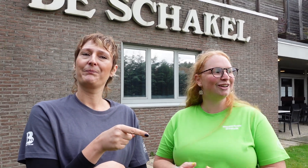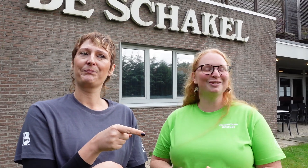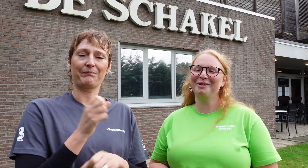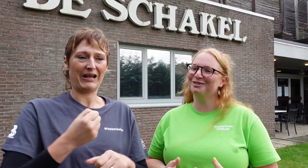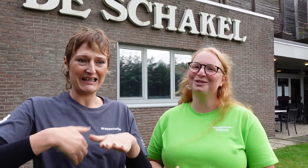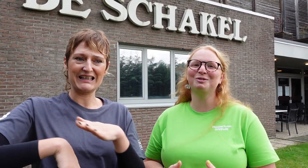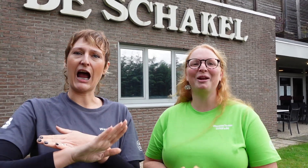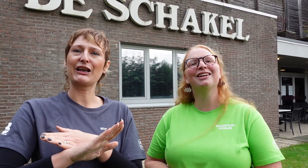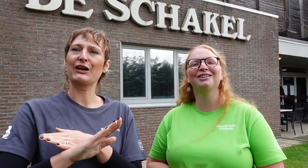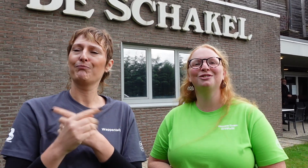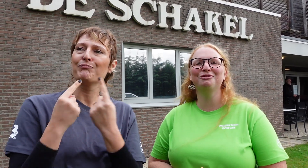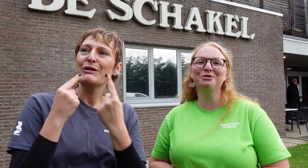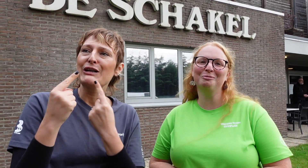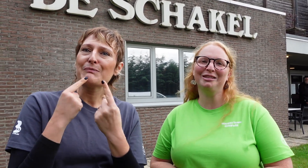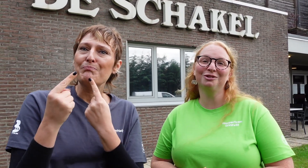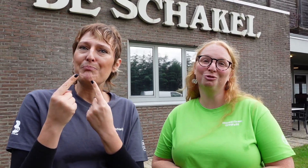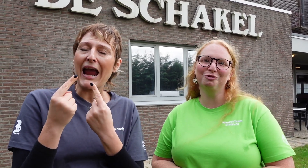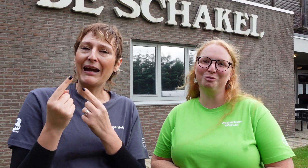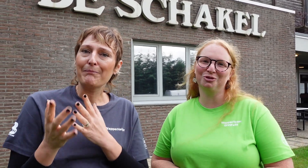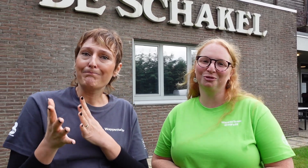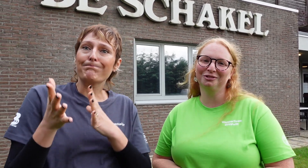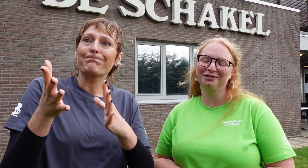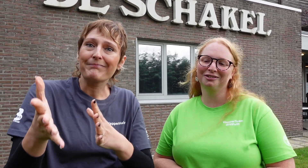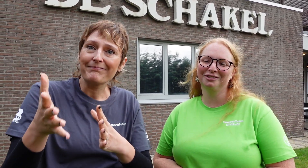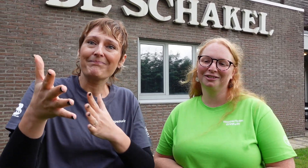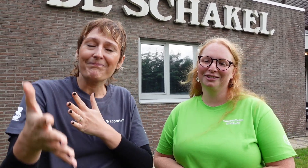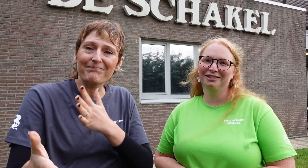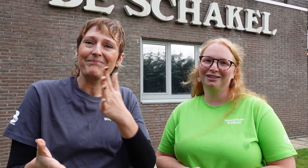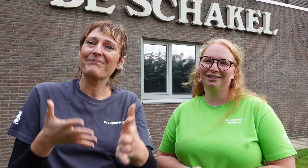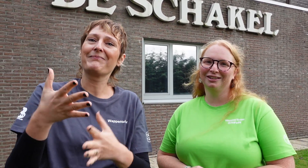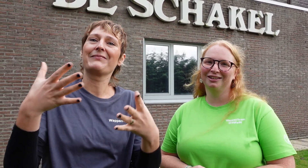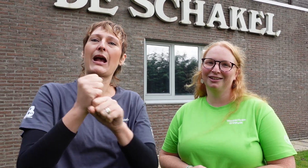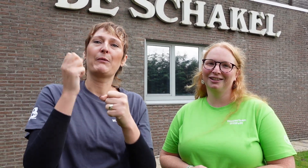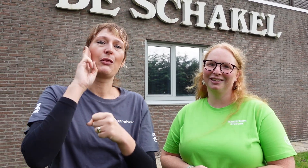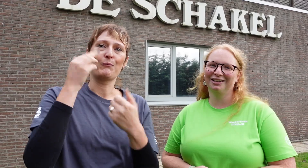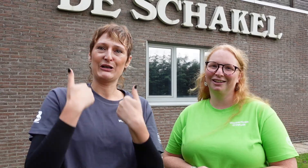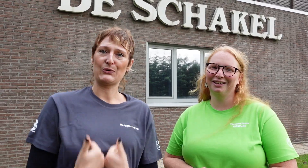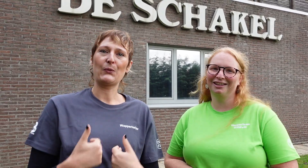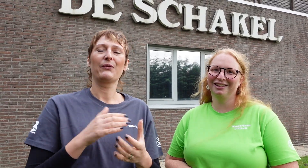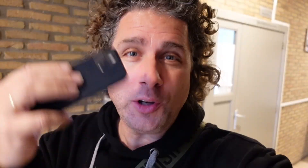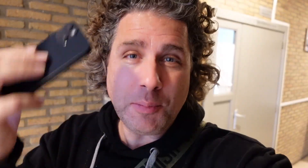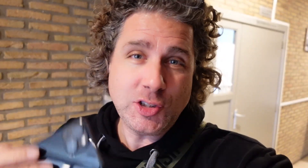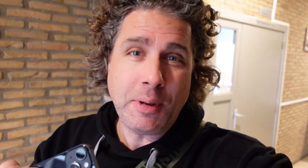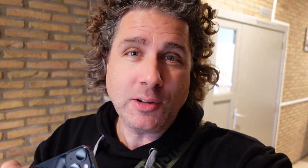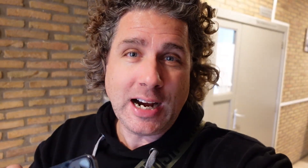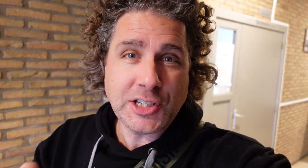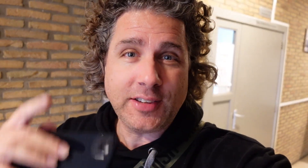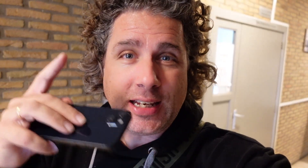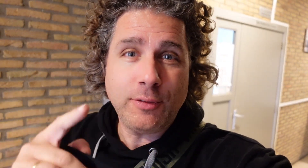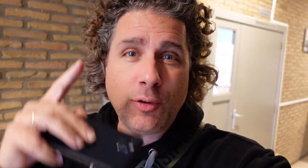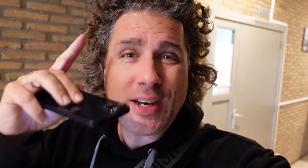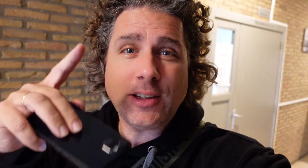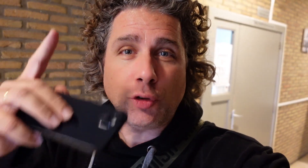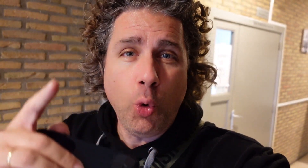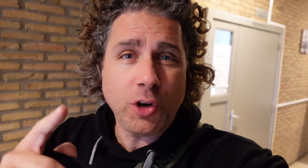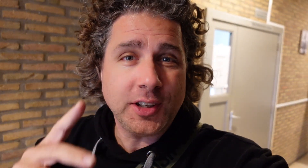kan je starten met een gesprek te voeren met een doep Ja en hoe fijn is het als je dove en horende mensen bij elkaar zit en je